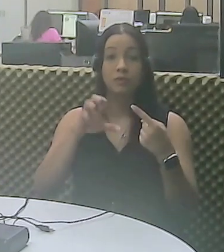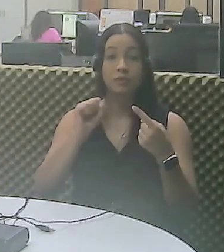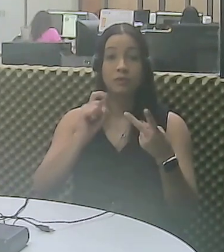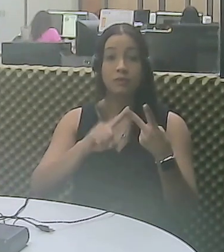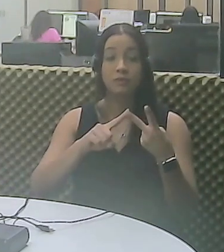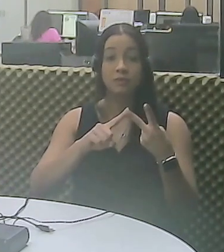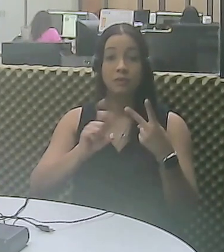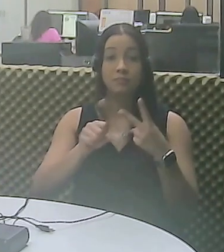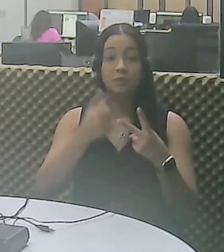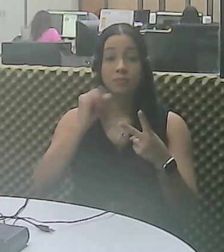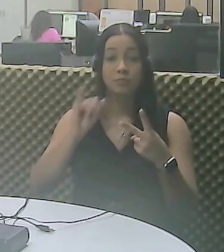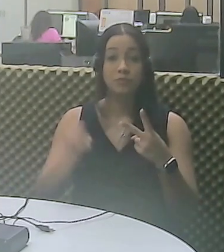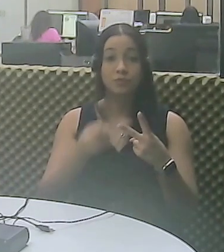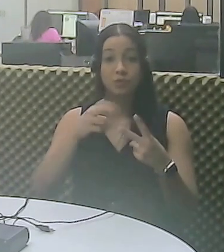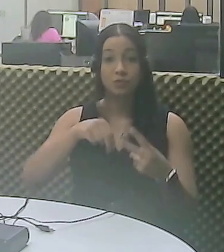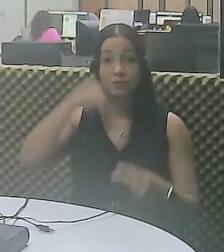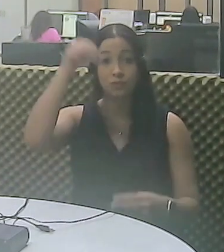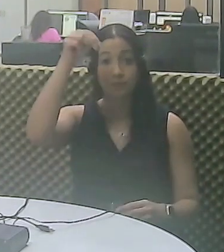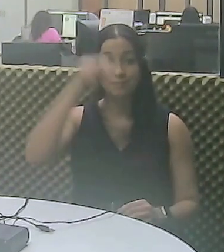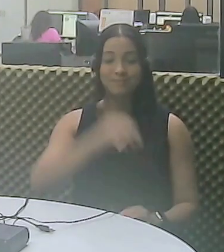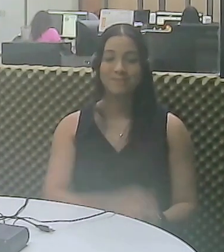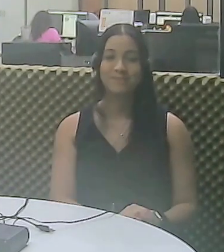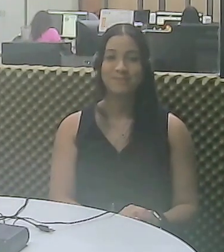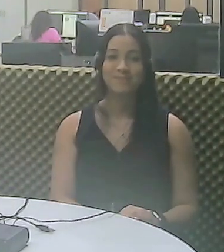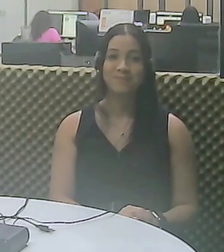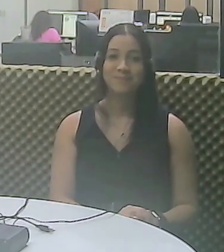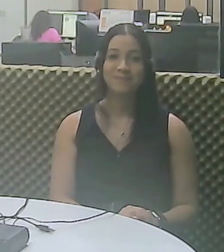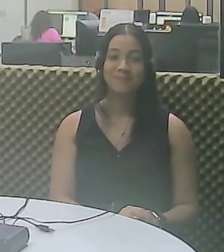1º de Janeiro, na região norte.